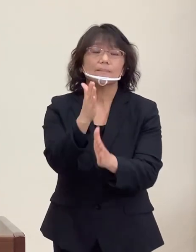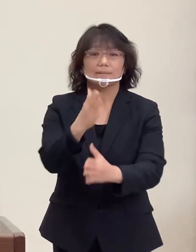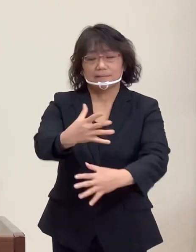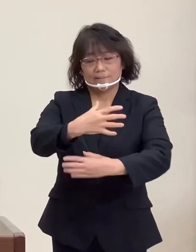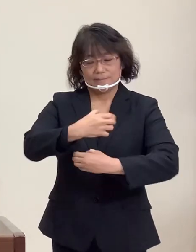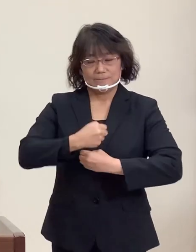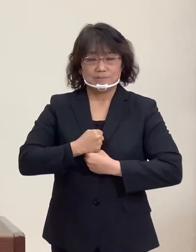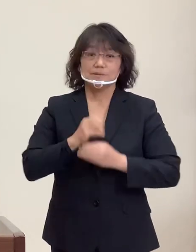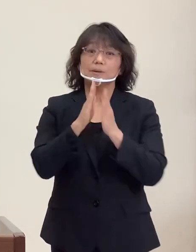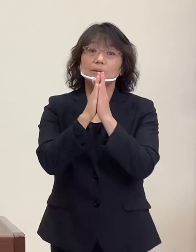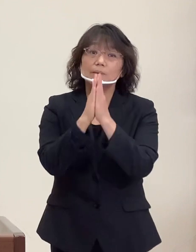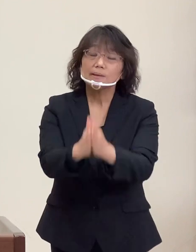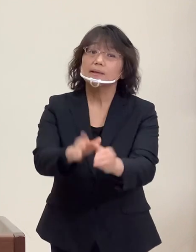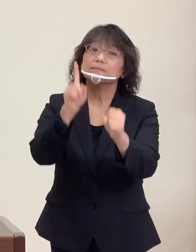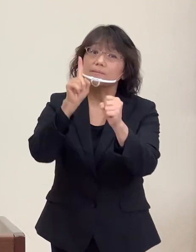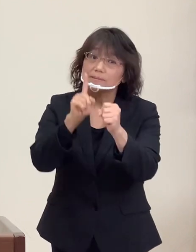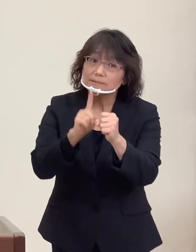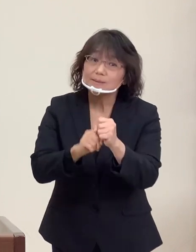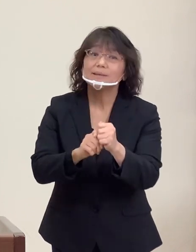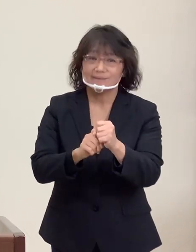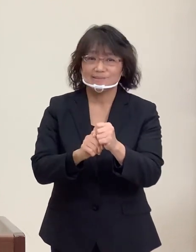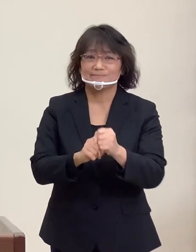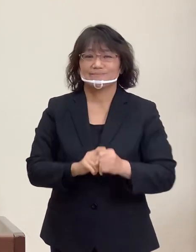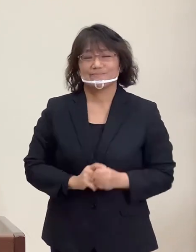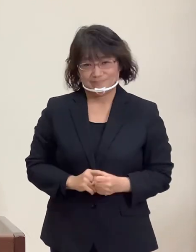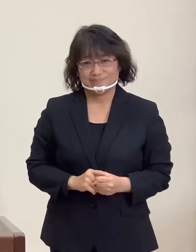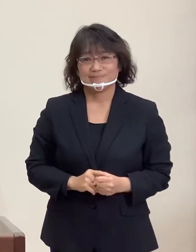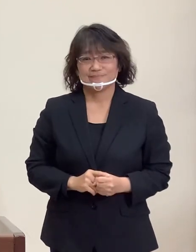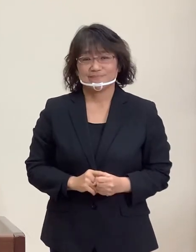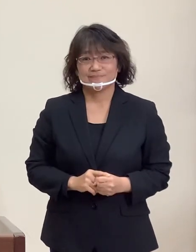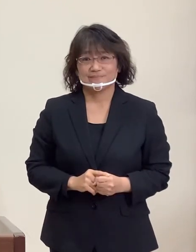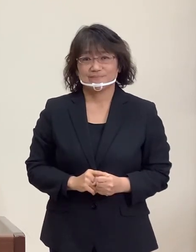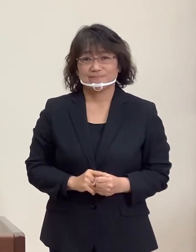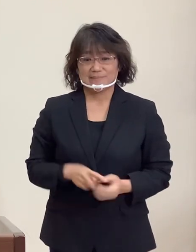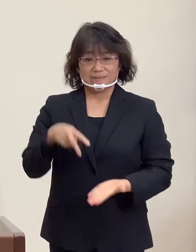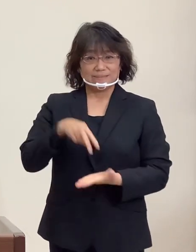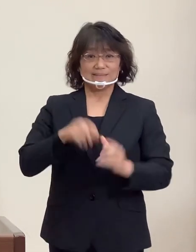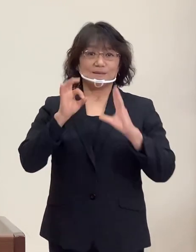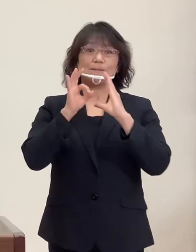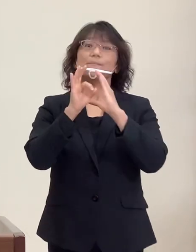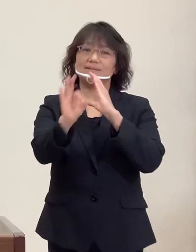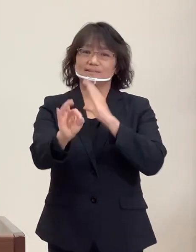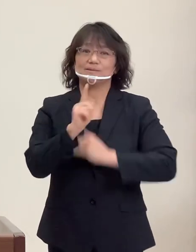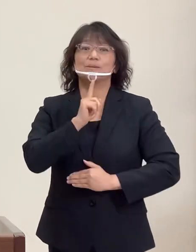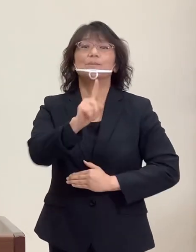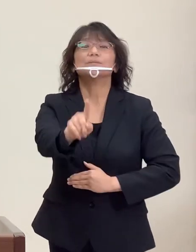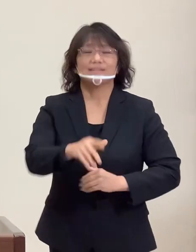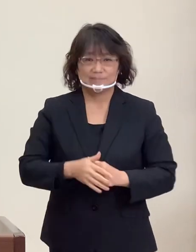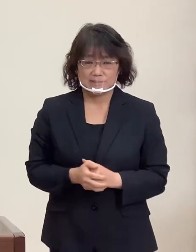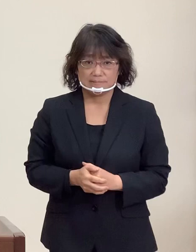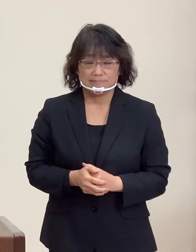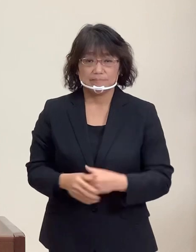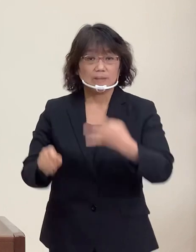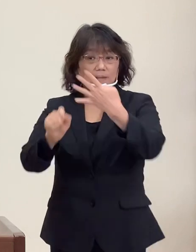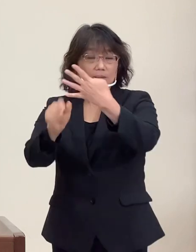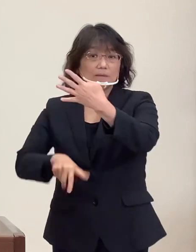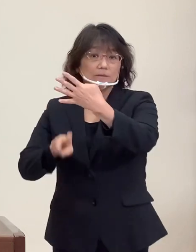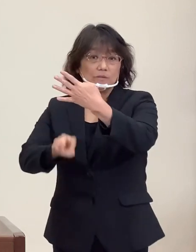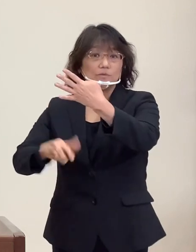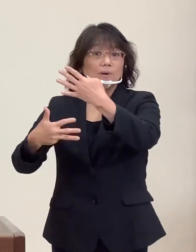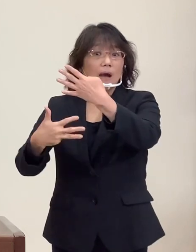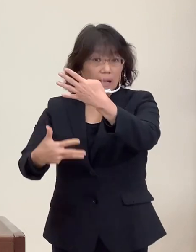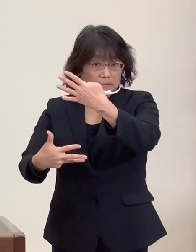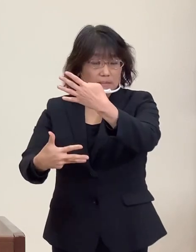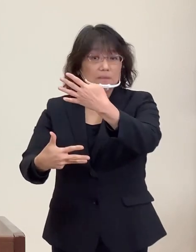お願いするために強行して立っております4月18日に